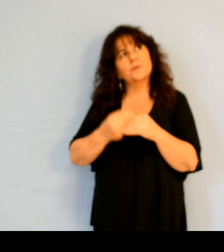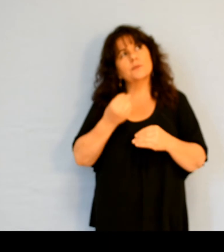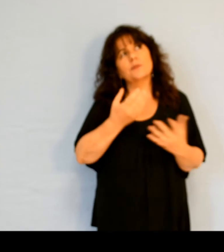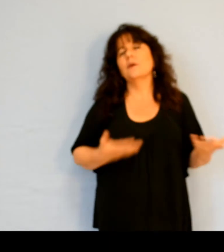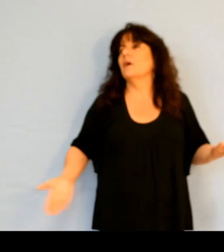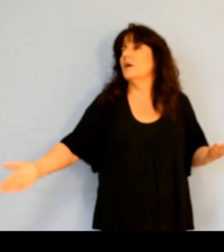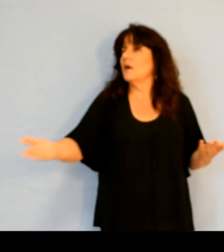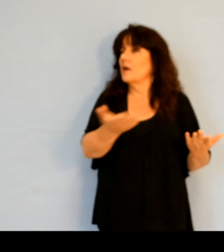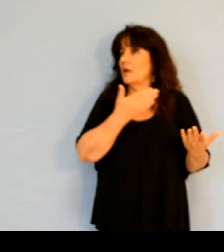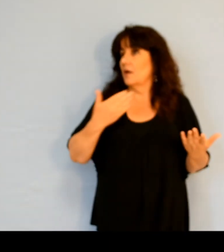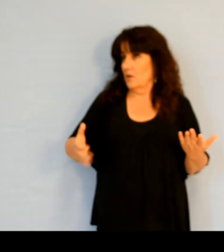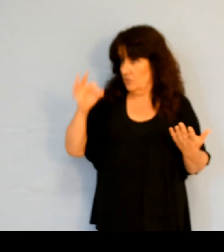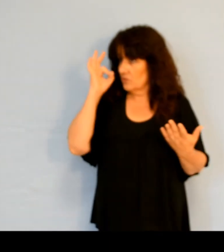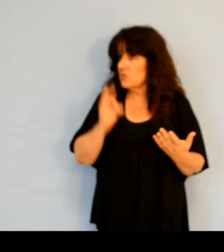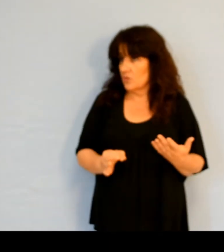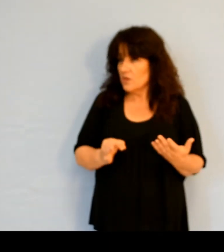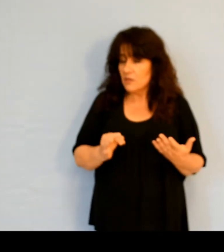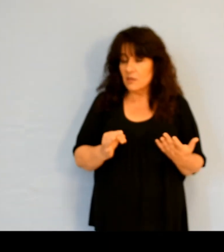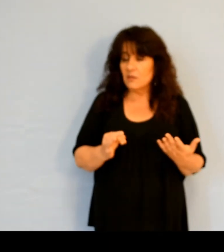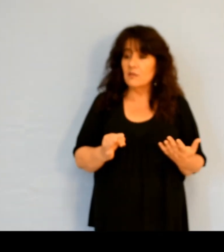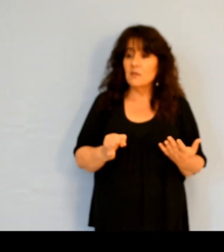prennent femme et mari.